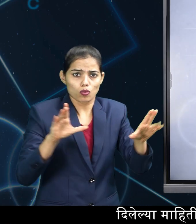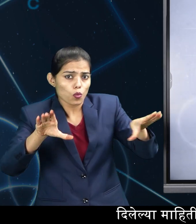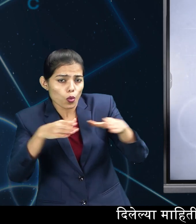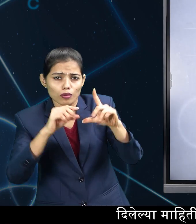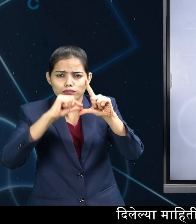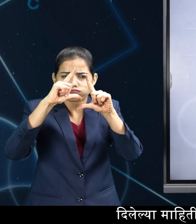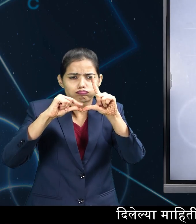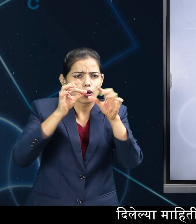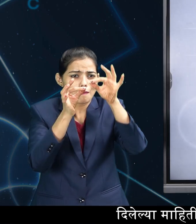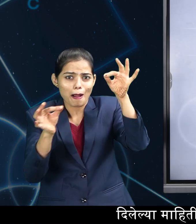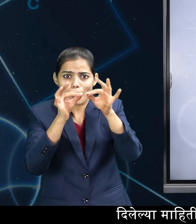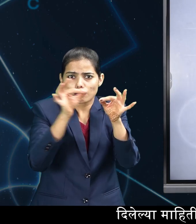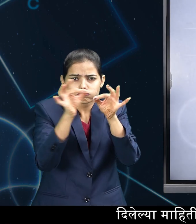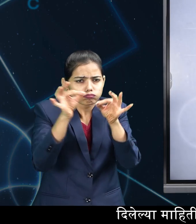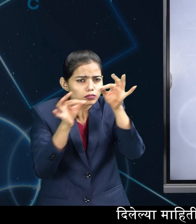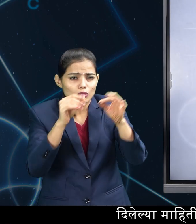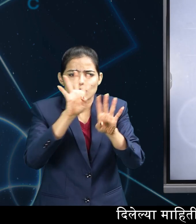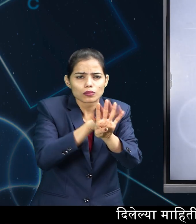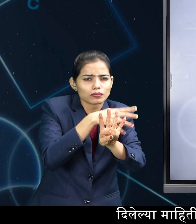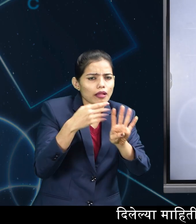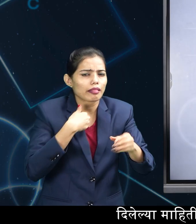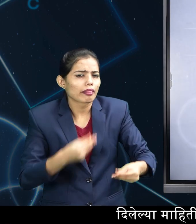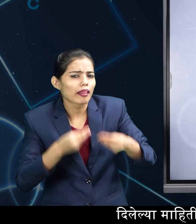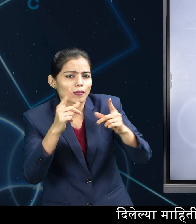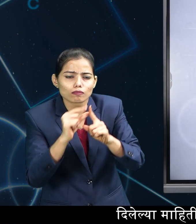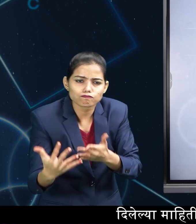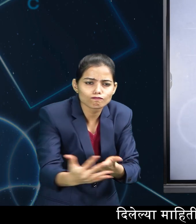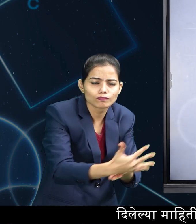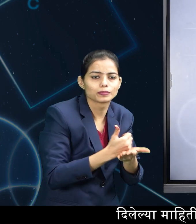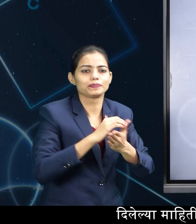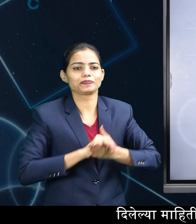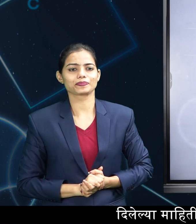दिलेल्या माहितीचा गटवार वारंवारता वितरण तक्ता तयार करा.